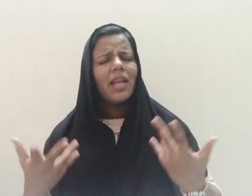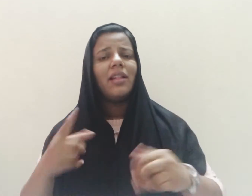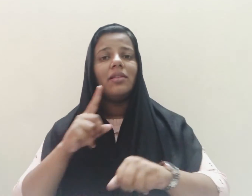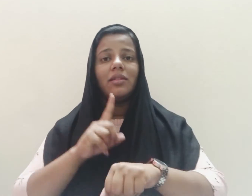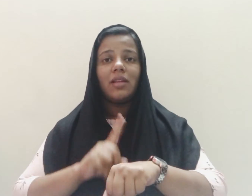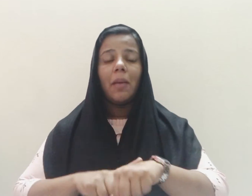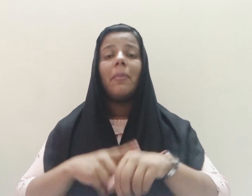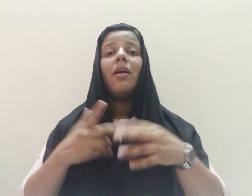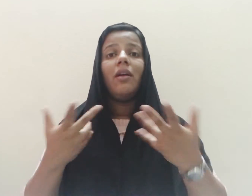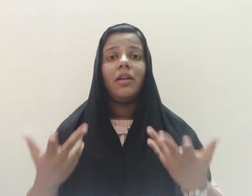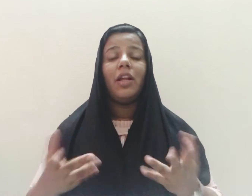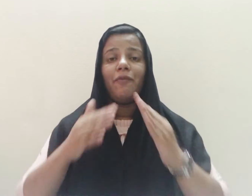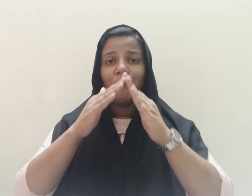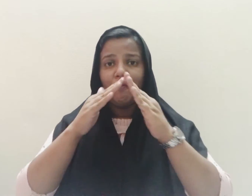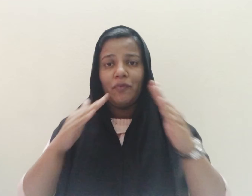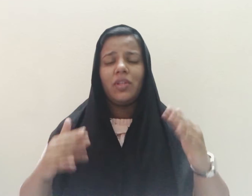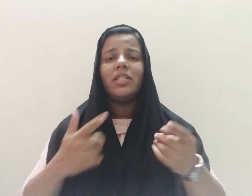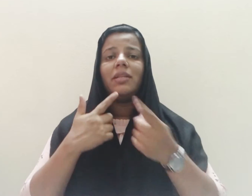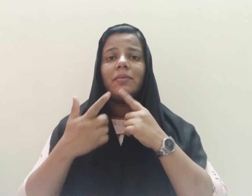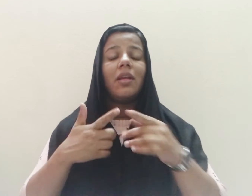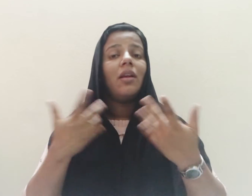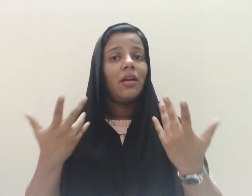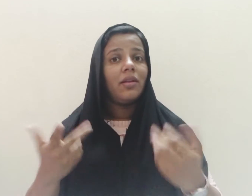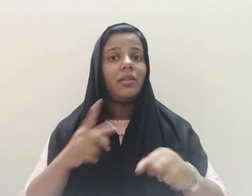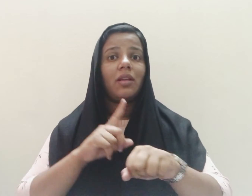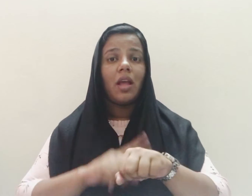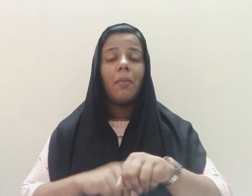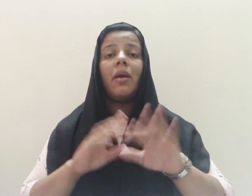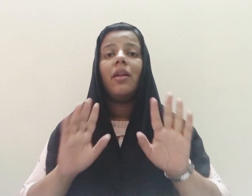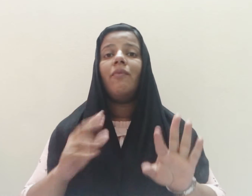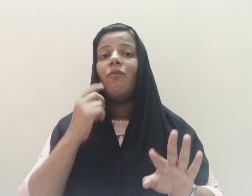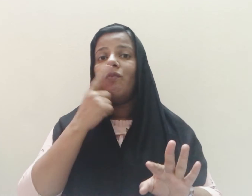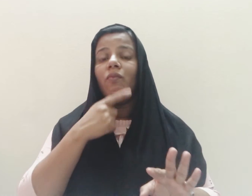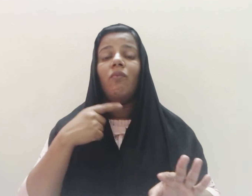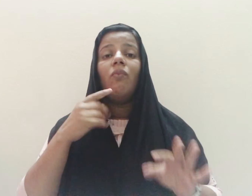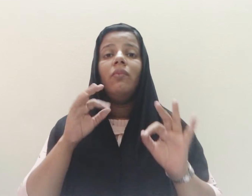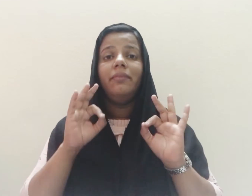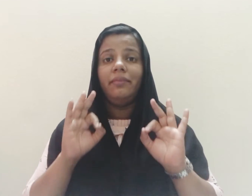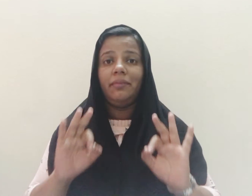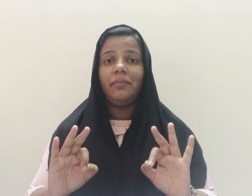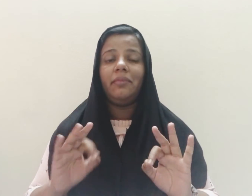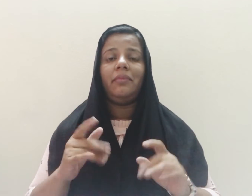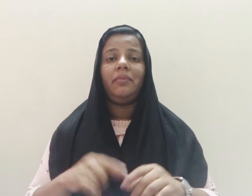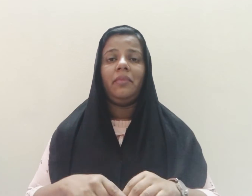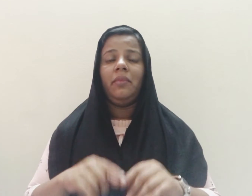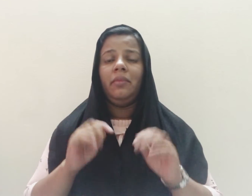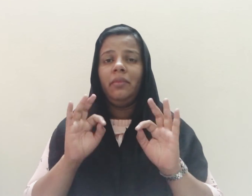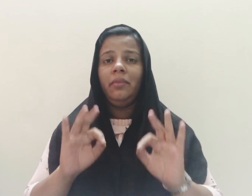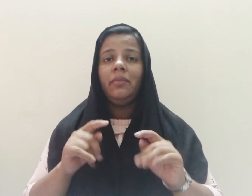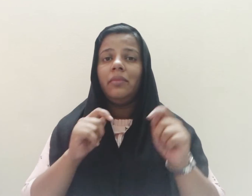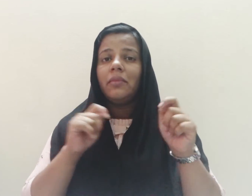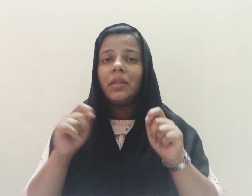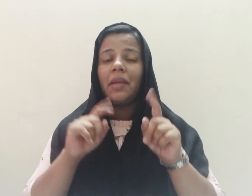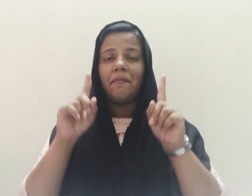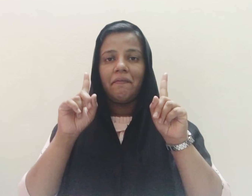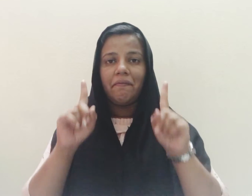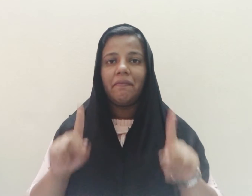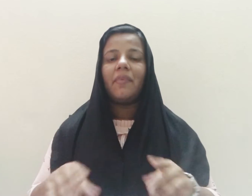ഏത് സമയമായാലും ഭവനത്തിൽ നിന്ന് സംസാരിക്കുന്ന സമയമായാലും നമ്മുടെ വാക്കുകളുടെ മേൽ നമുക്ക് കൃത്യമായ നിയന്ത്രണം ഉണ്ടാകണം.